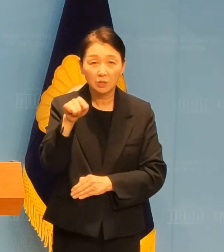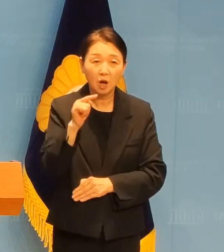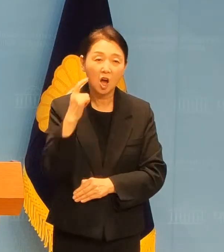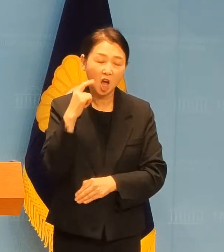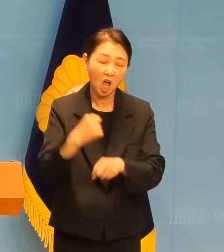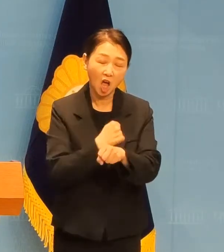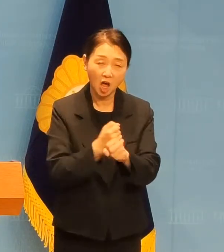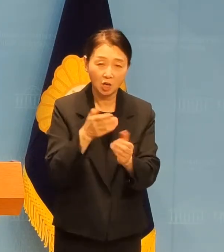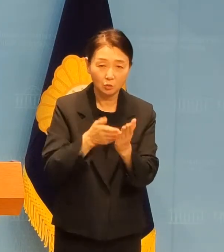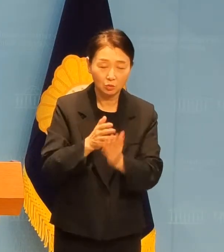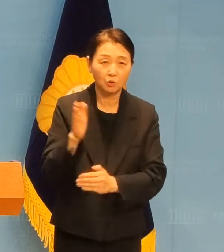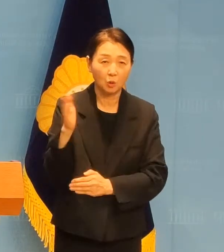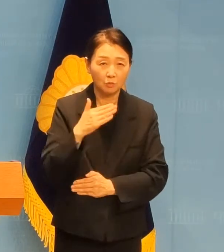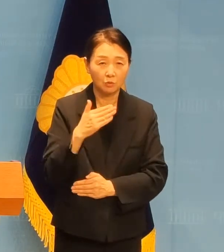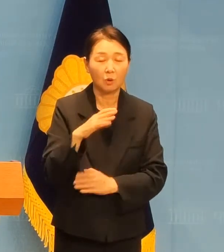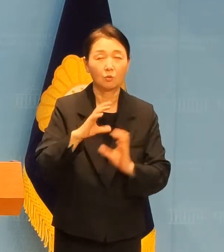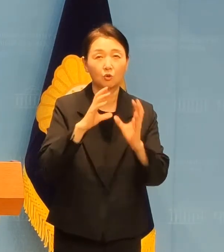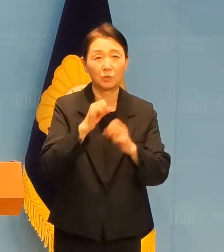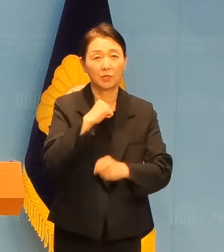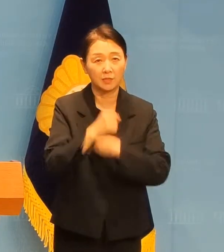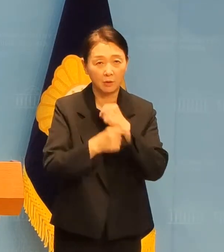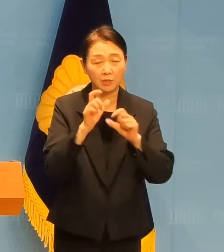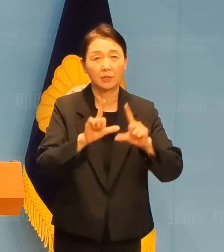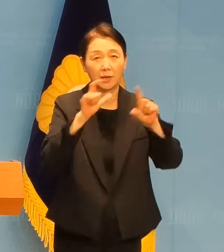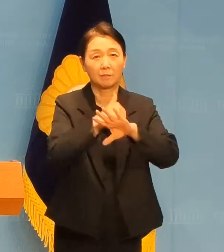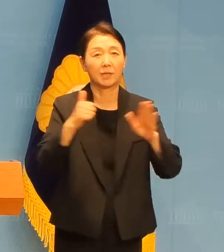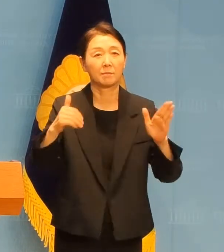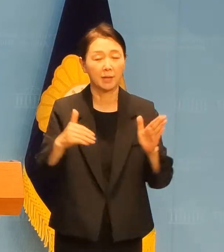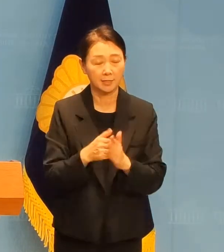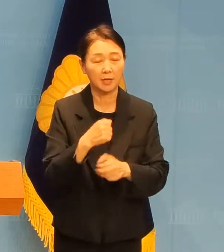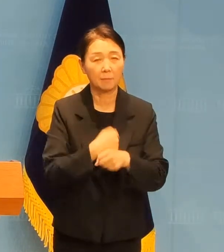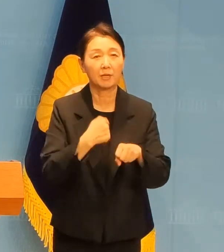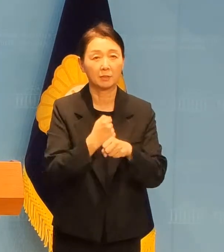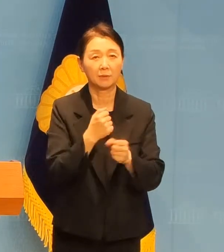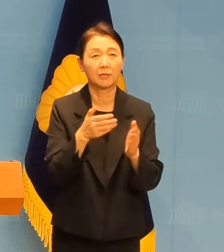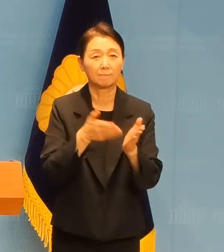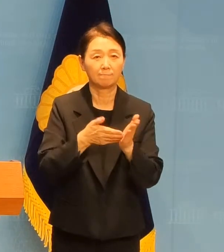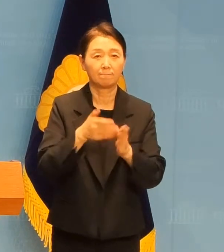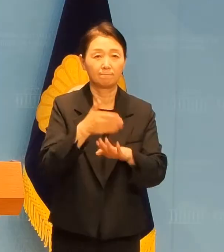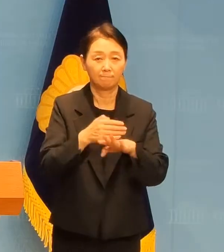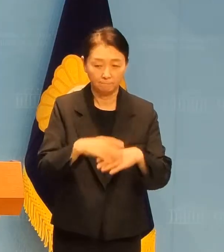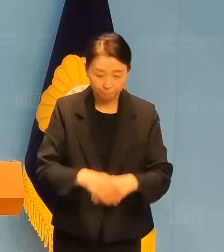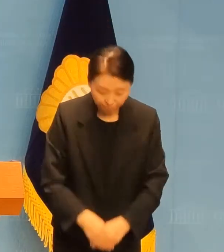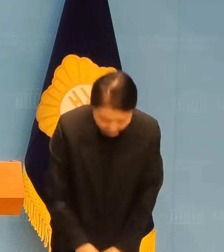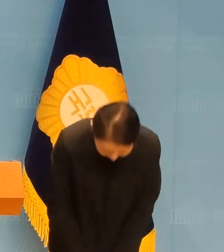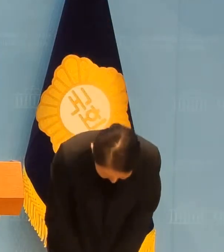국민이 자유로워지는 그날까지 끝까지 함께하겠습니다. 감사합니다.